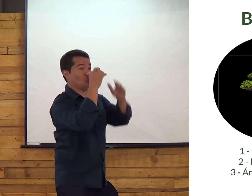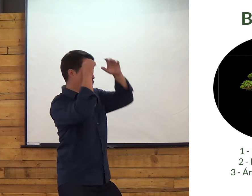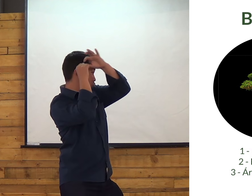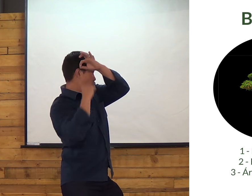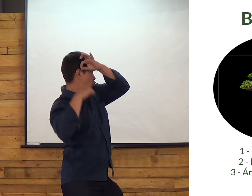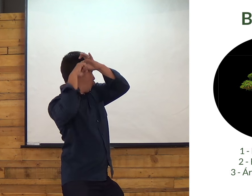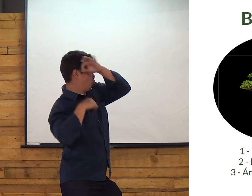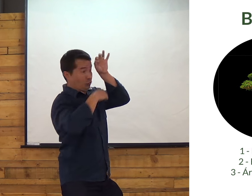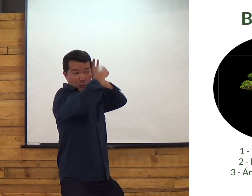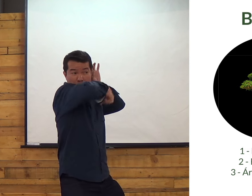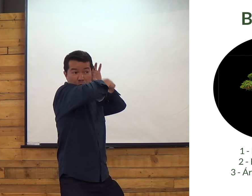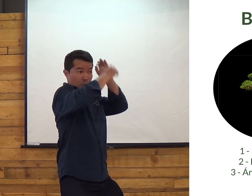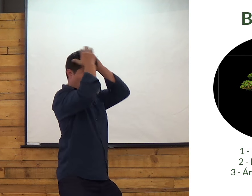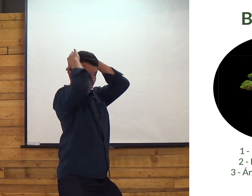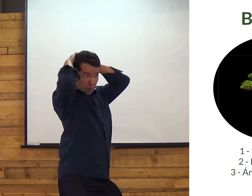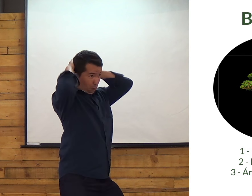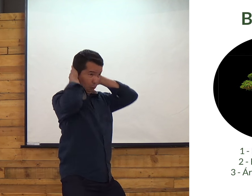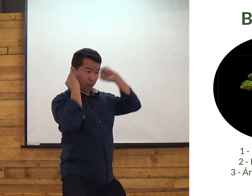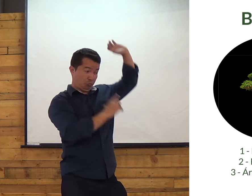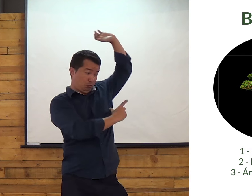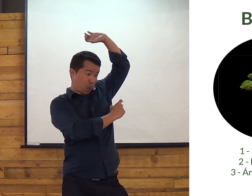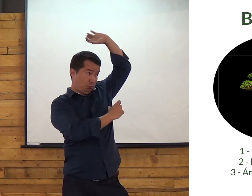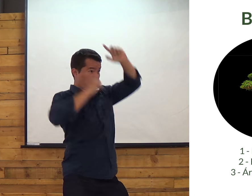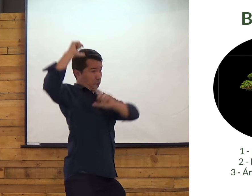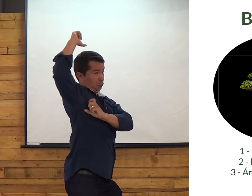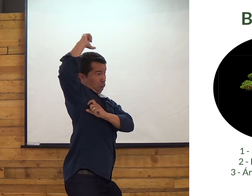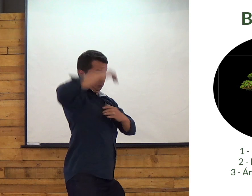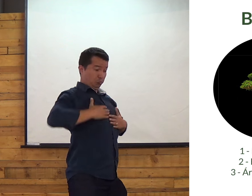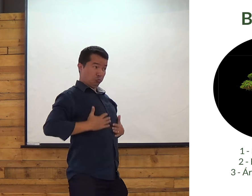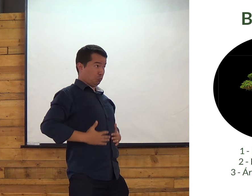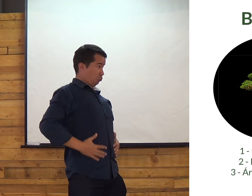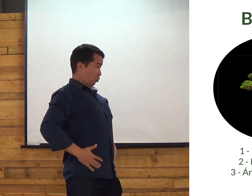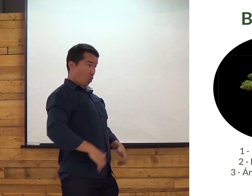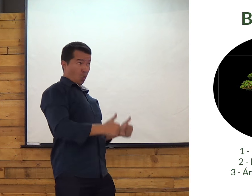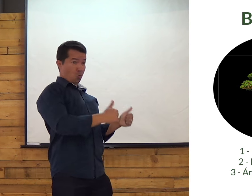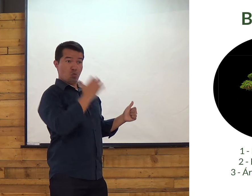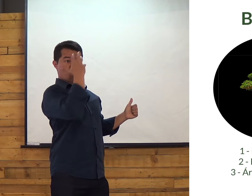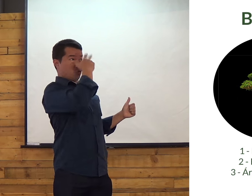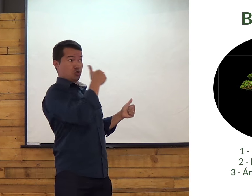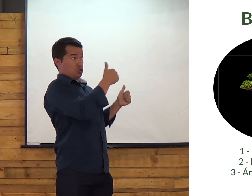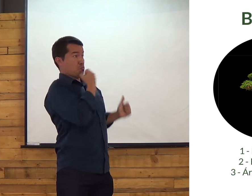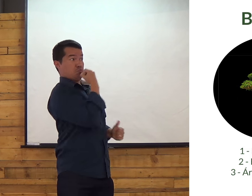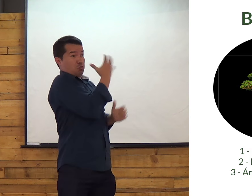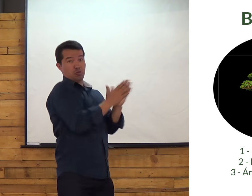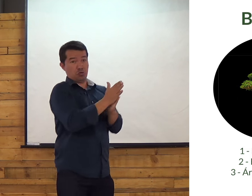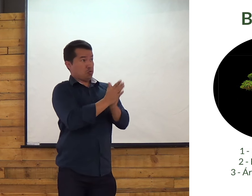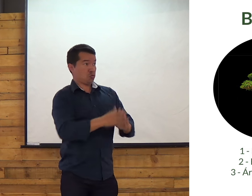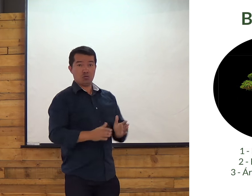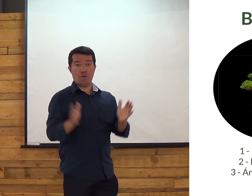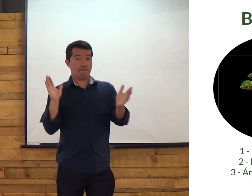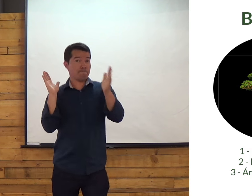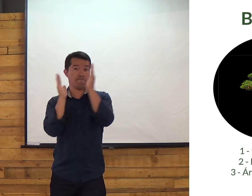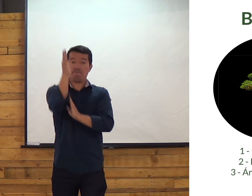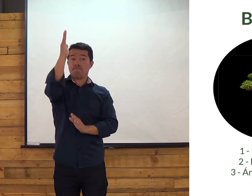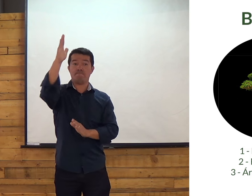passo um batom, me arrumo, me ajeito, passo um perfume, fico todo bonitona. Vou